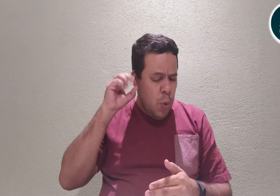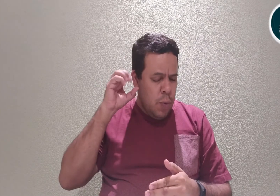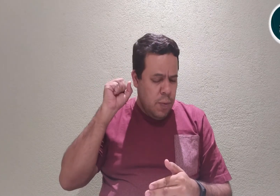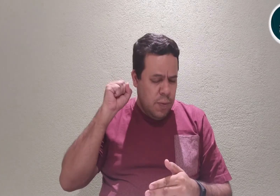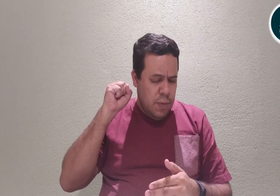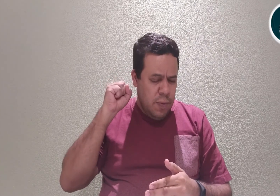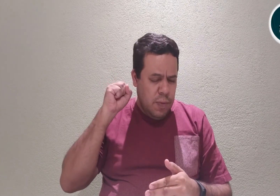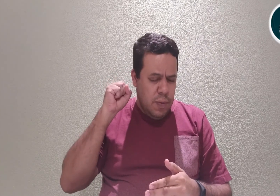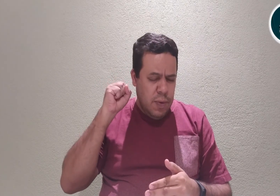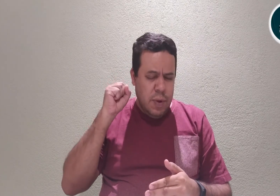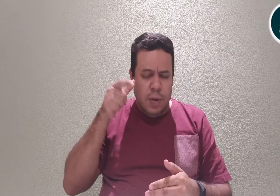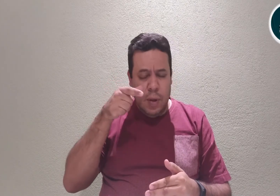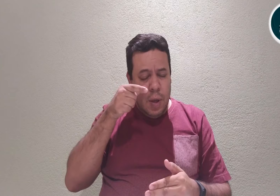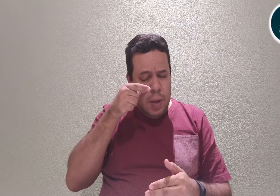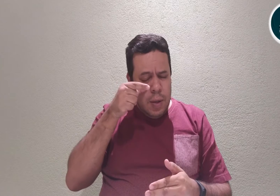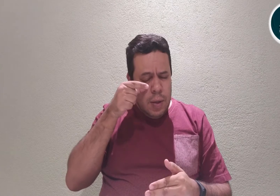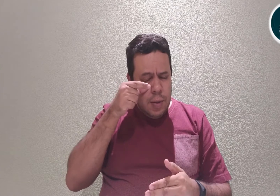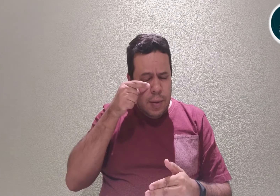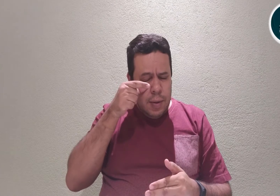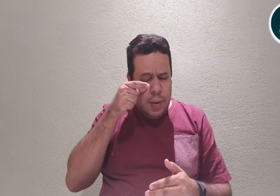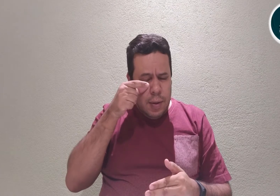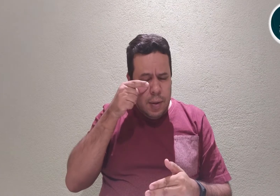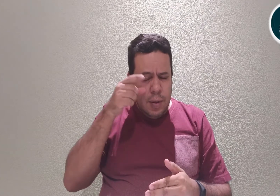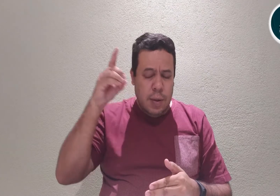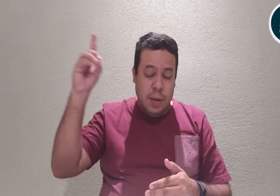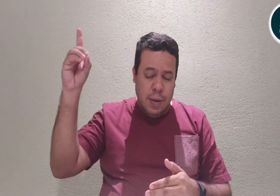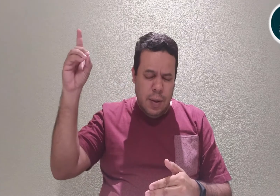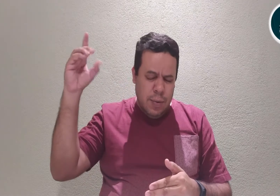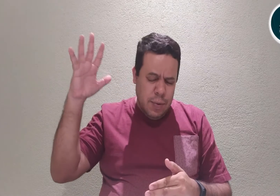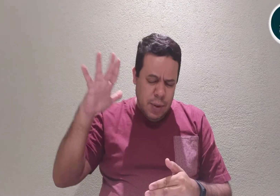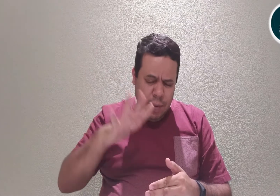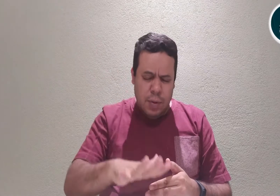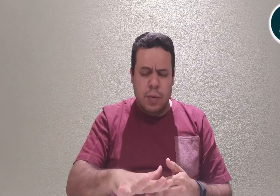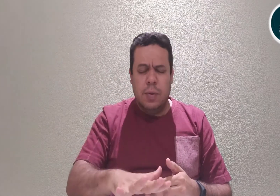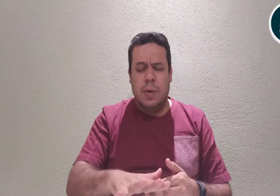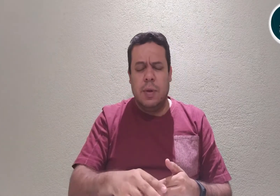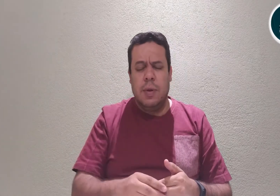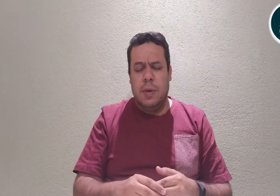Eu peço que o Senhor abençoe os surdos e os ouvintes que estão acompanhando esse